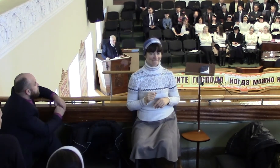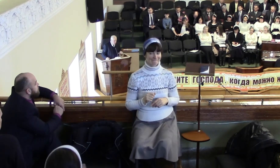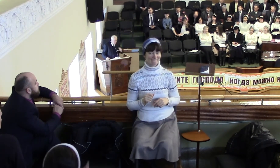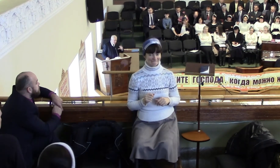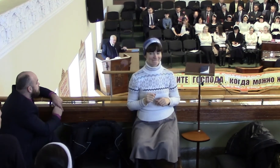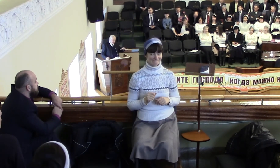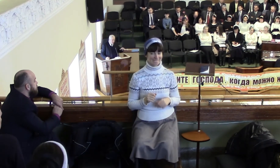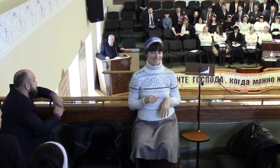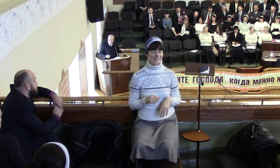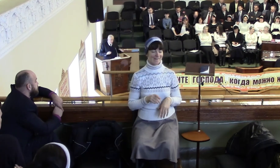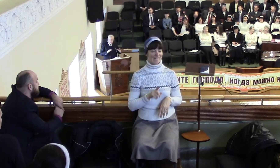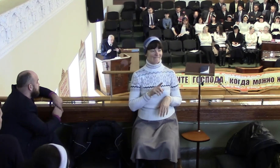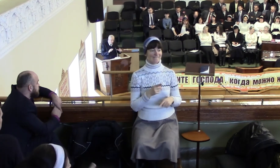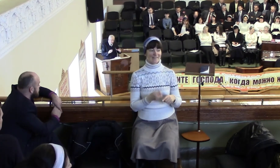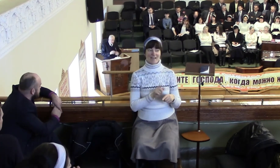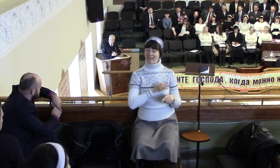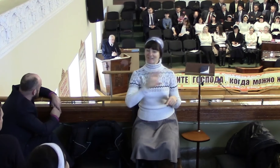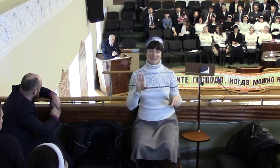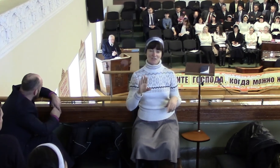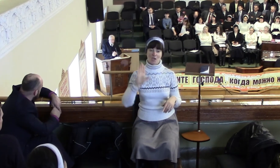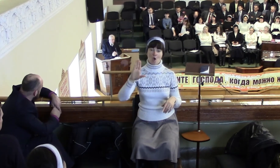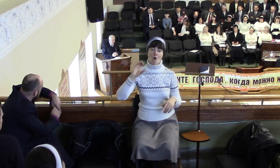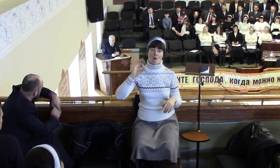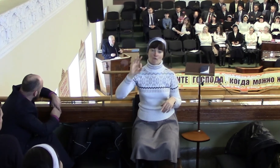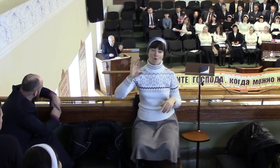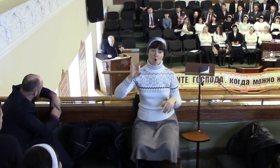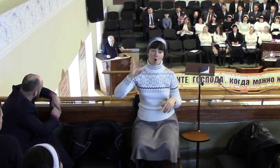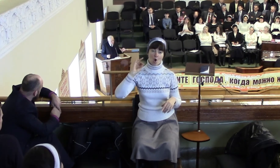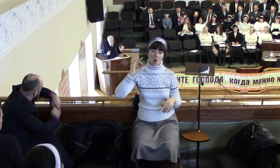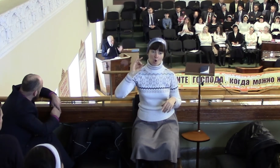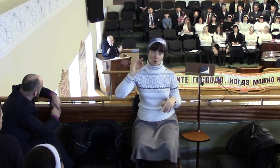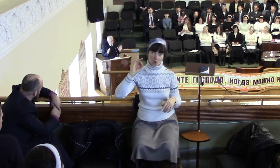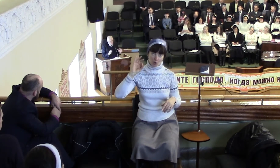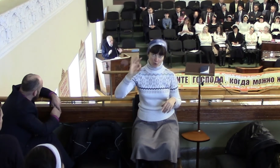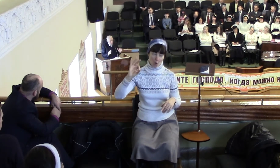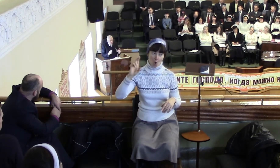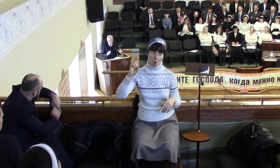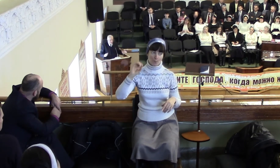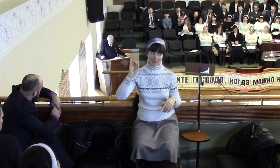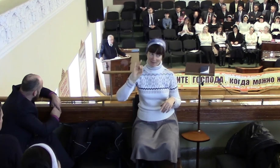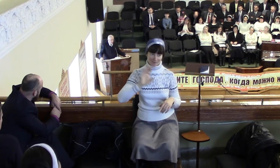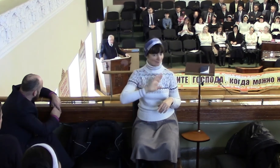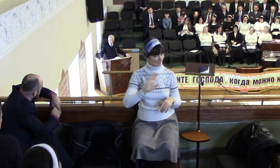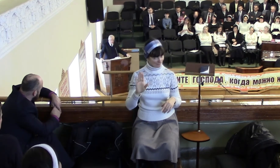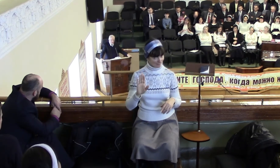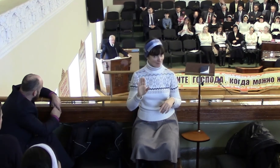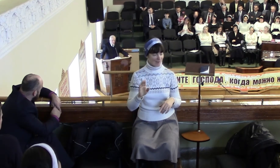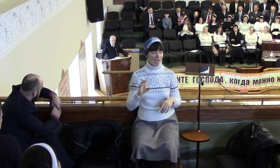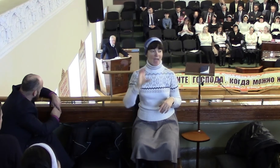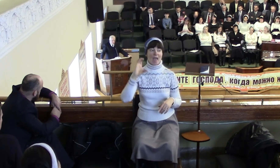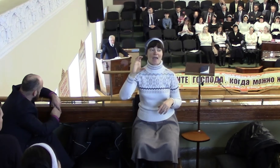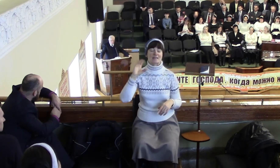воробьи. Они всегда выбирают место. Они всегда, знаете, как-то так скромно туда. Но я